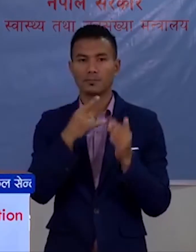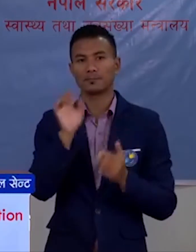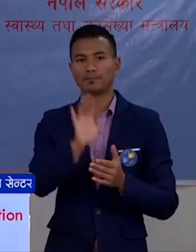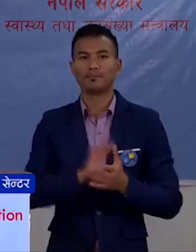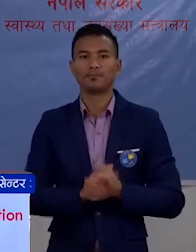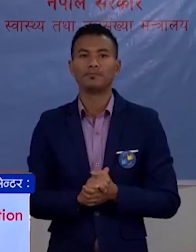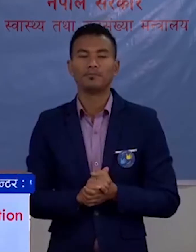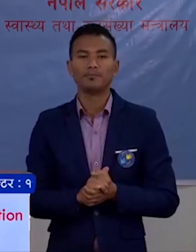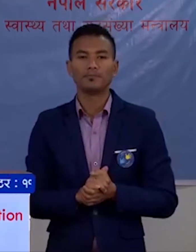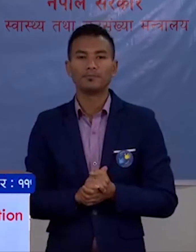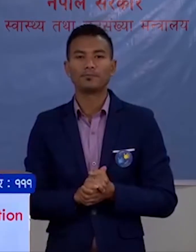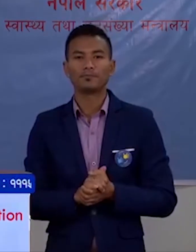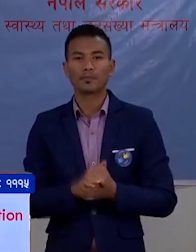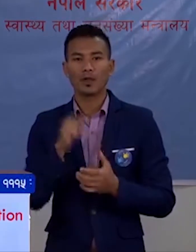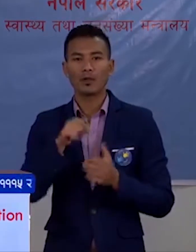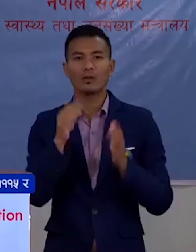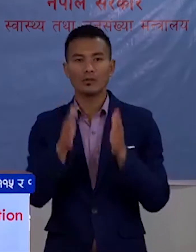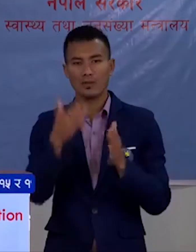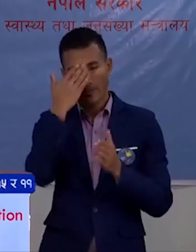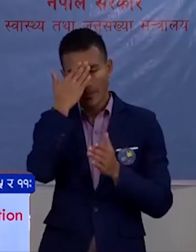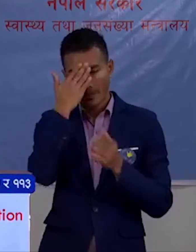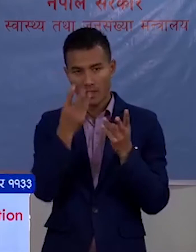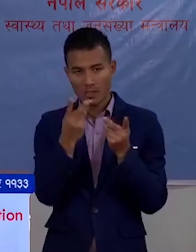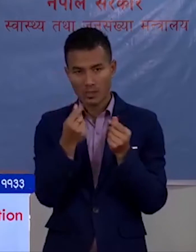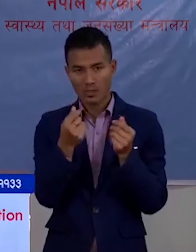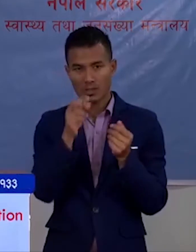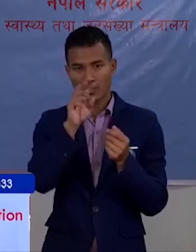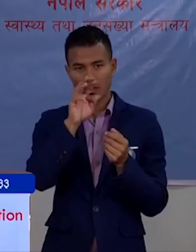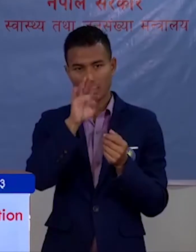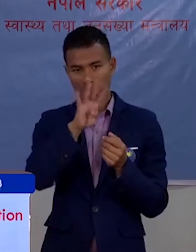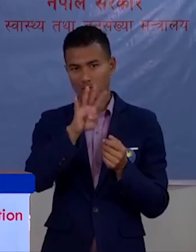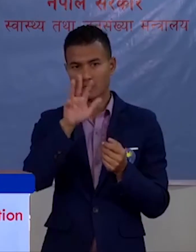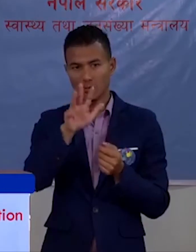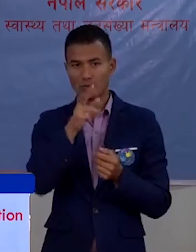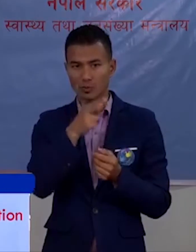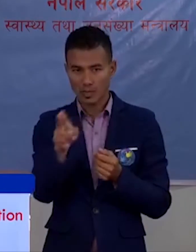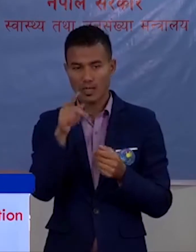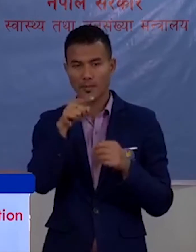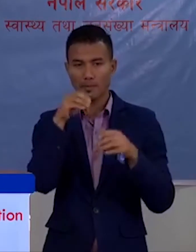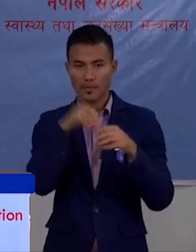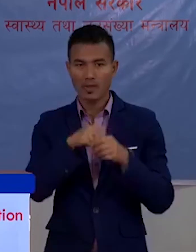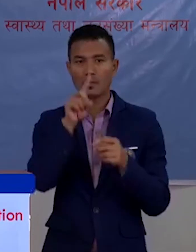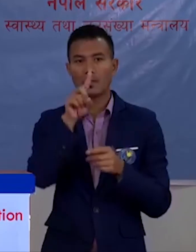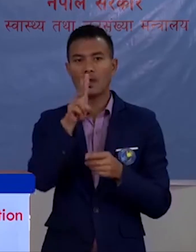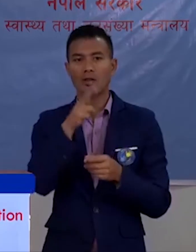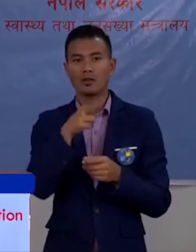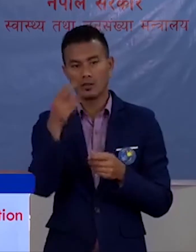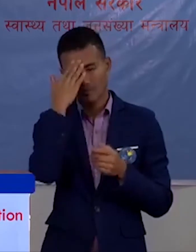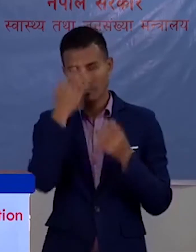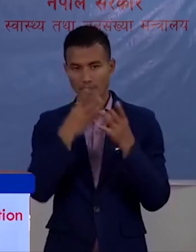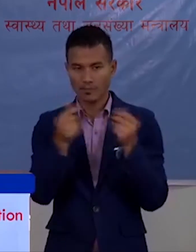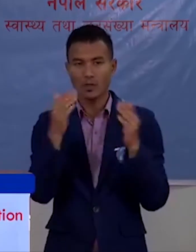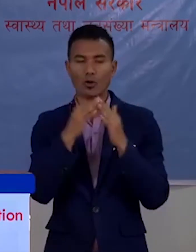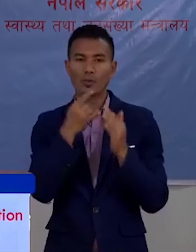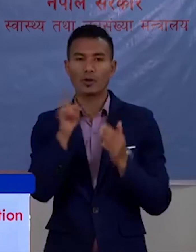हुनुहुन्छ। हालसम्म सङ्क्रमितको संख्या 49 छ, जसमध्ये 12 निको भएर